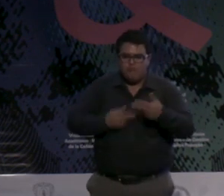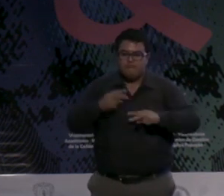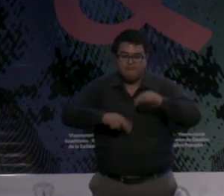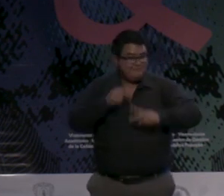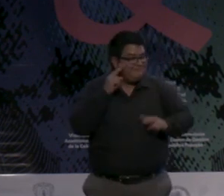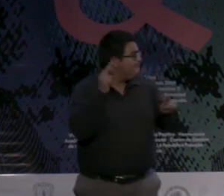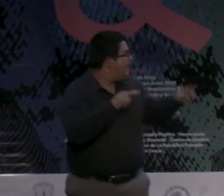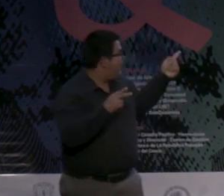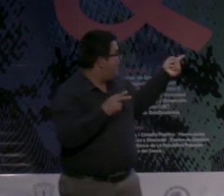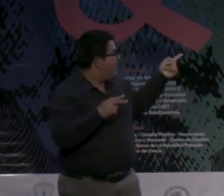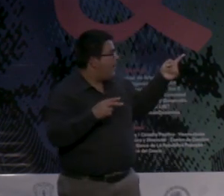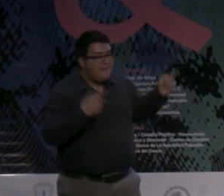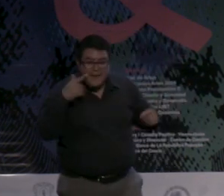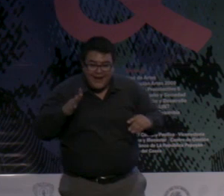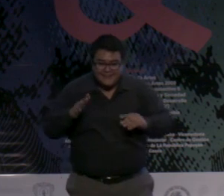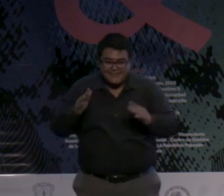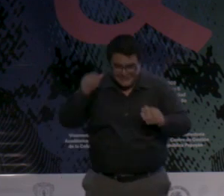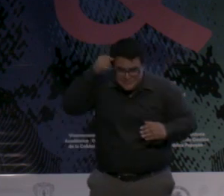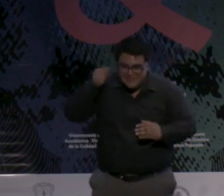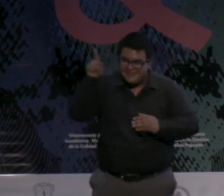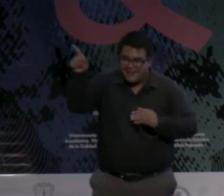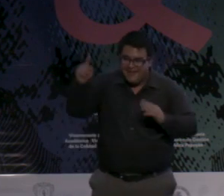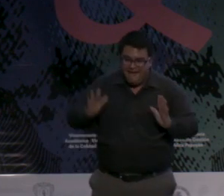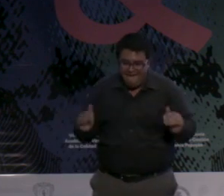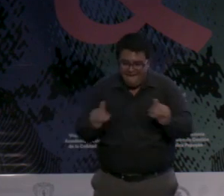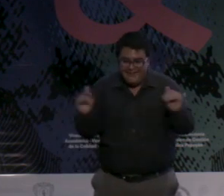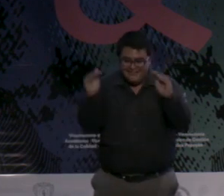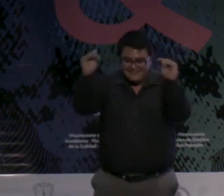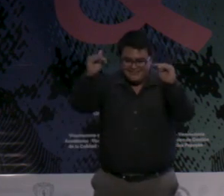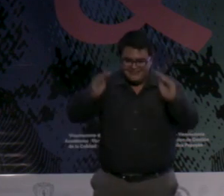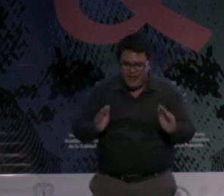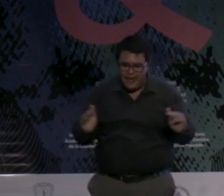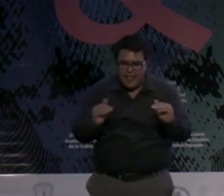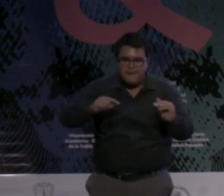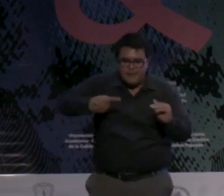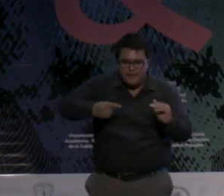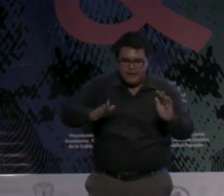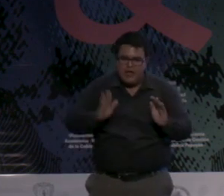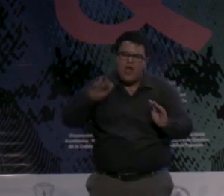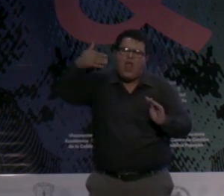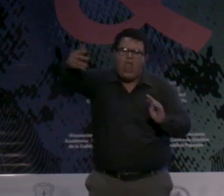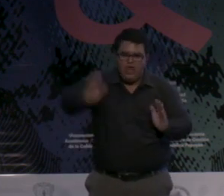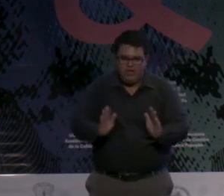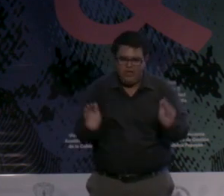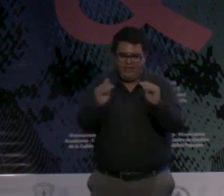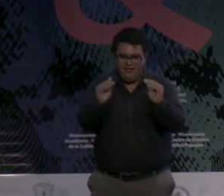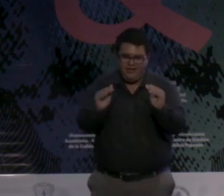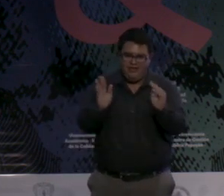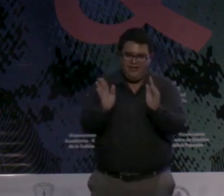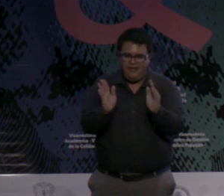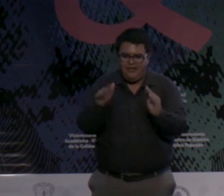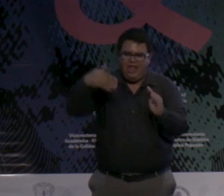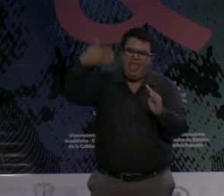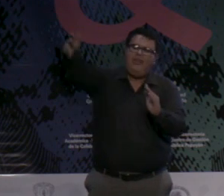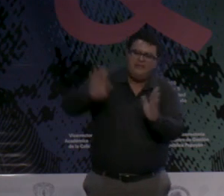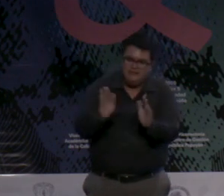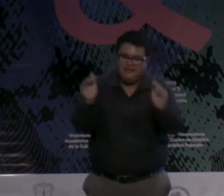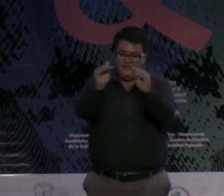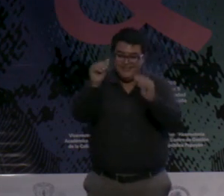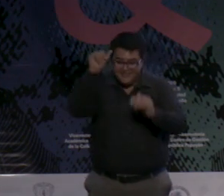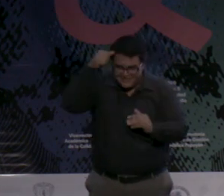Pasas. Otro índice, como estas casas no son construidas de una vez porque no hay el presupuesto completo, pues es